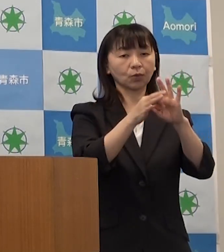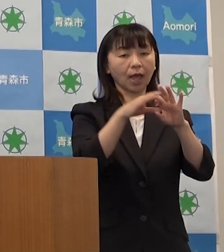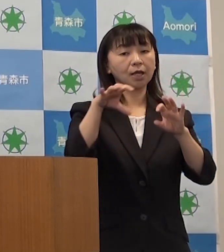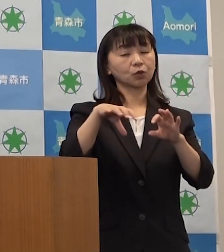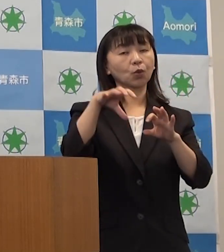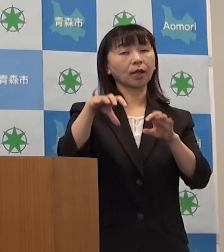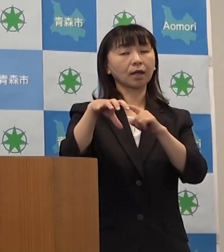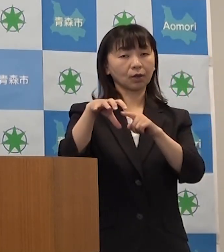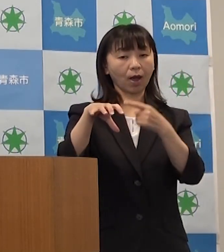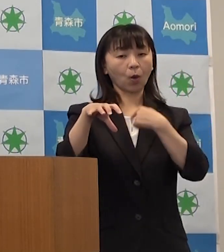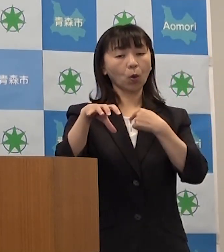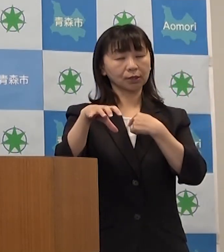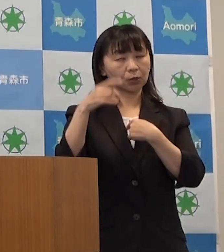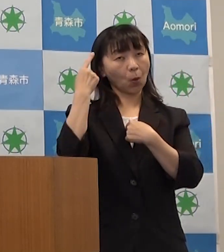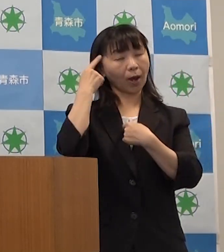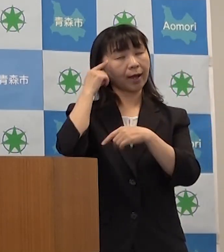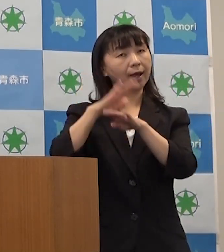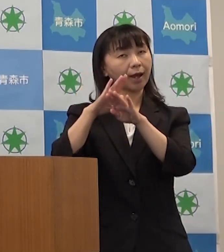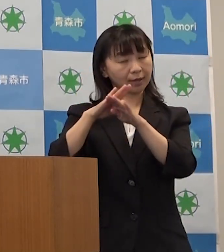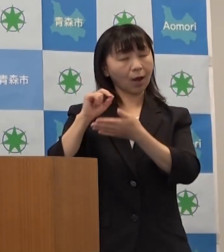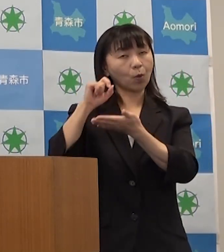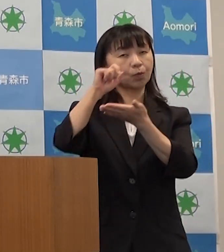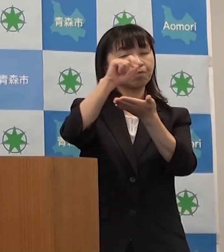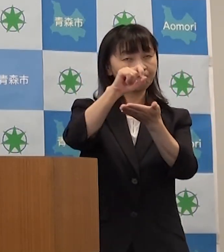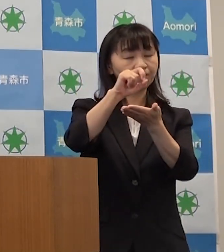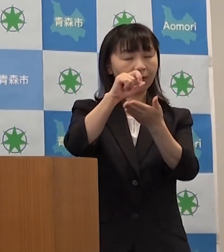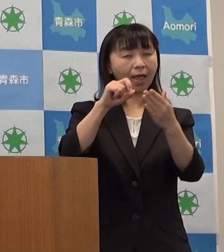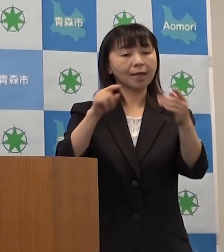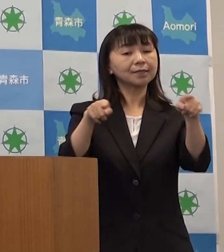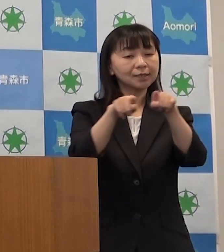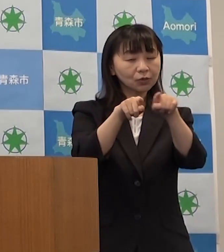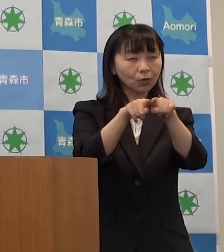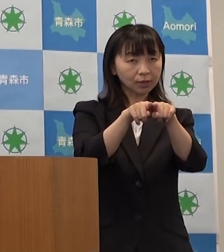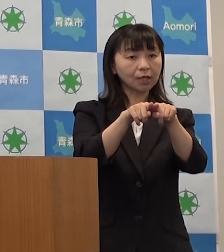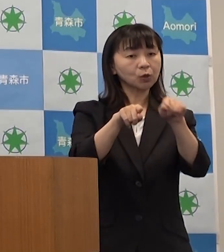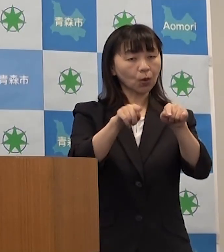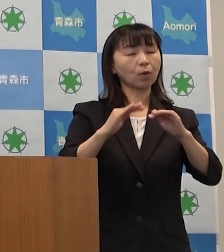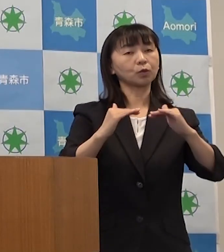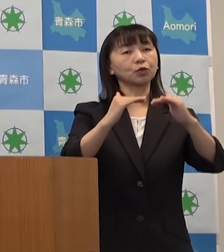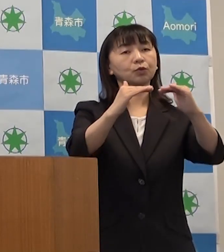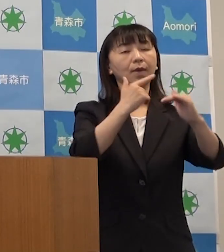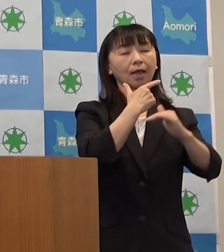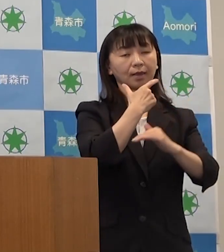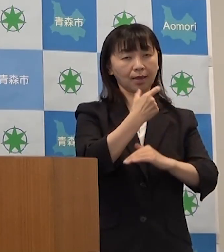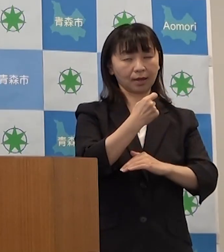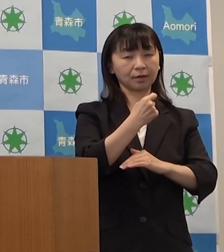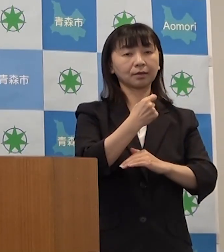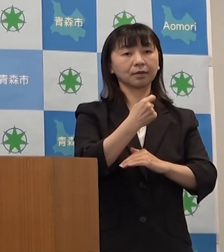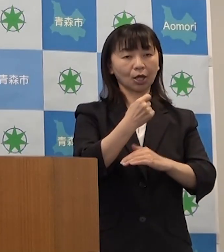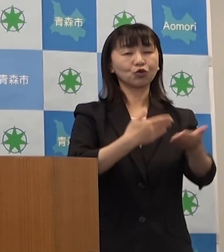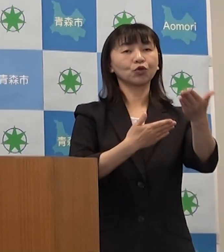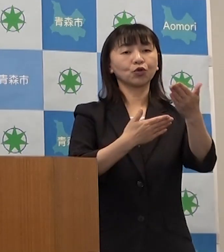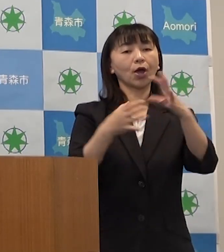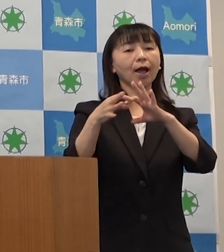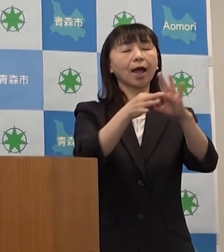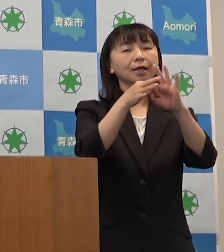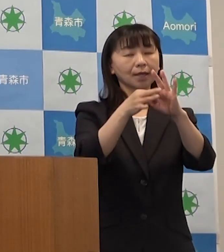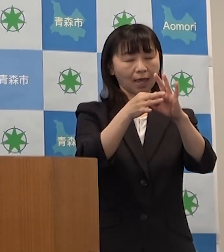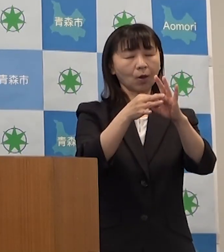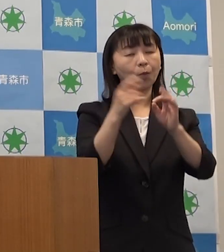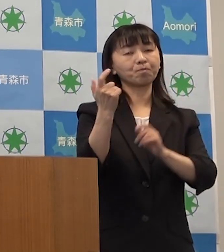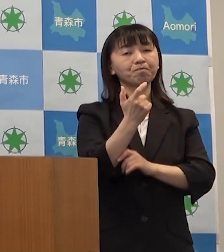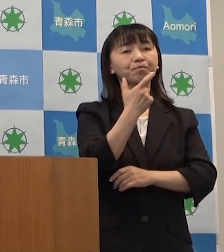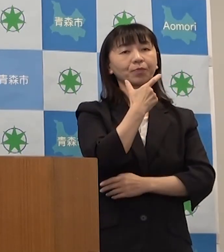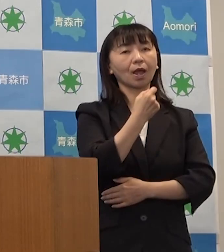関してはこちらの考えも伝えて一緒になってそれを進めていくという、そういう関係を構築したいと思っています